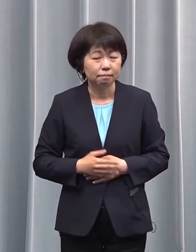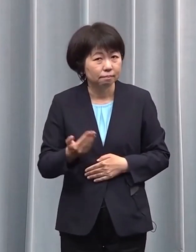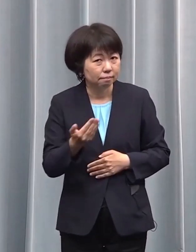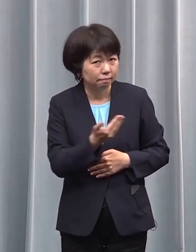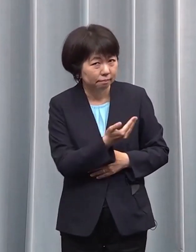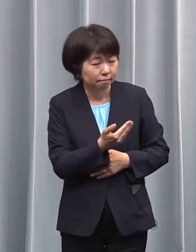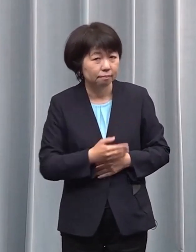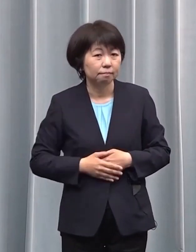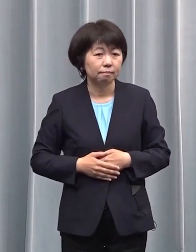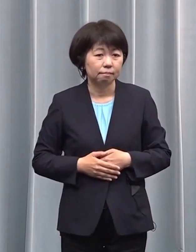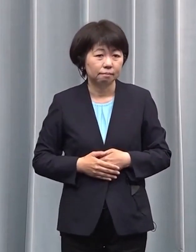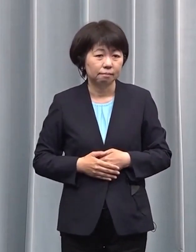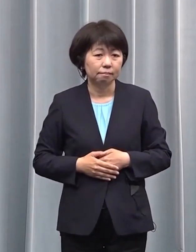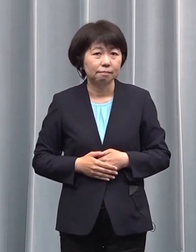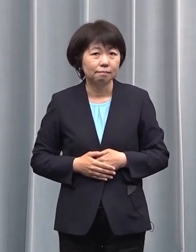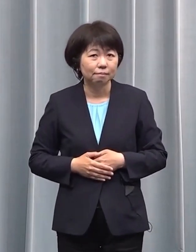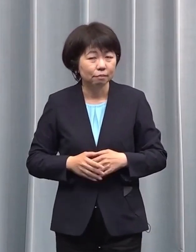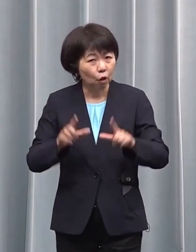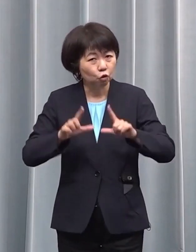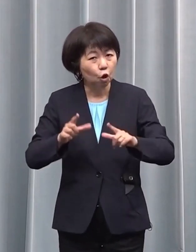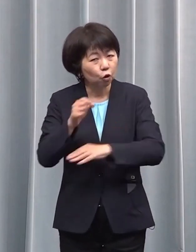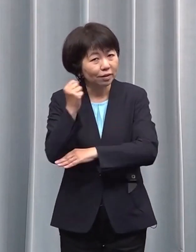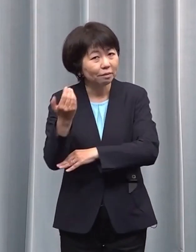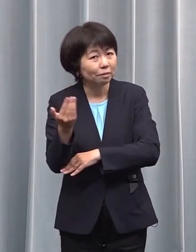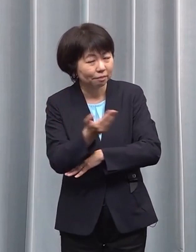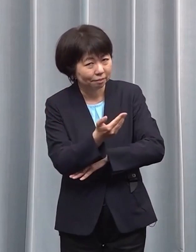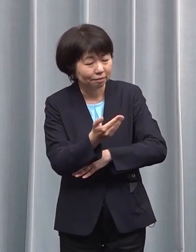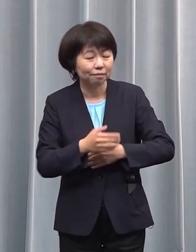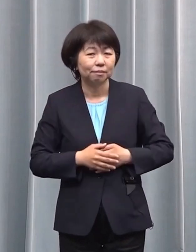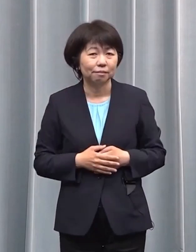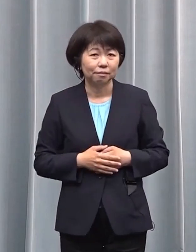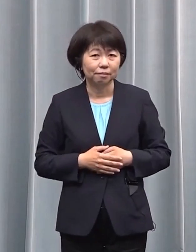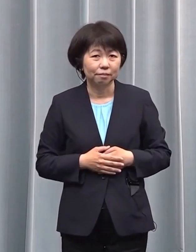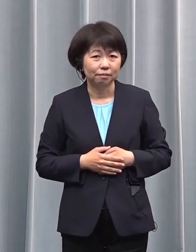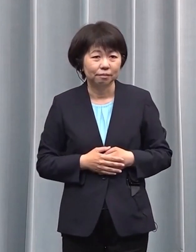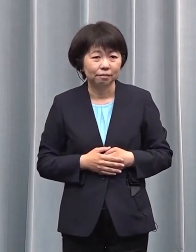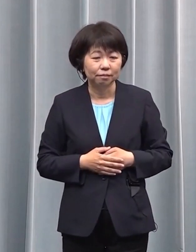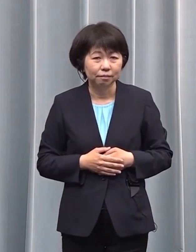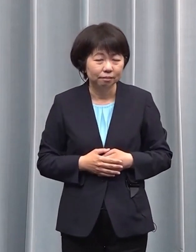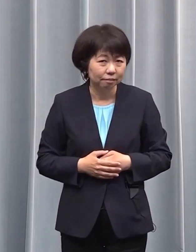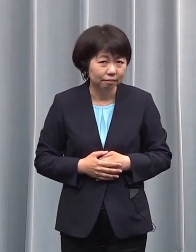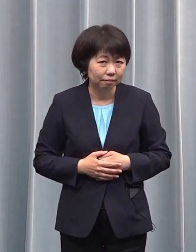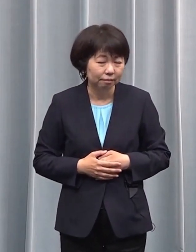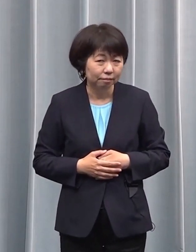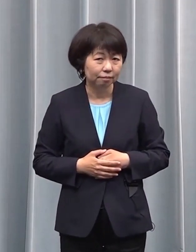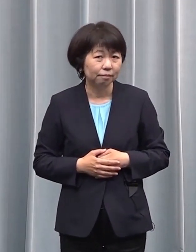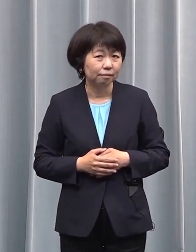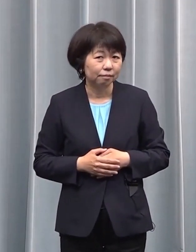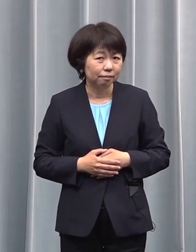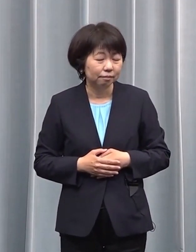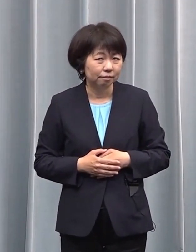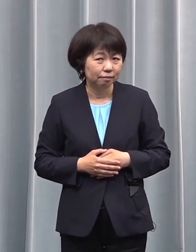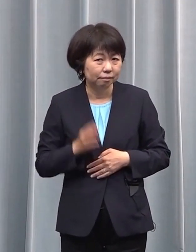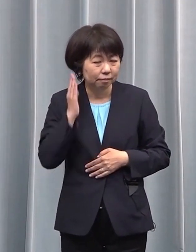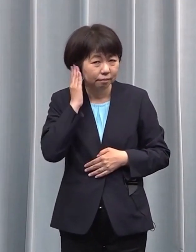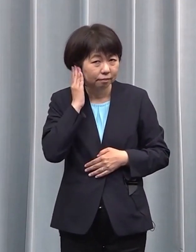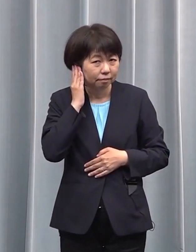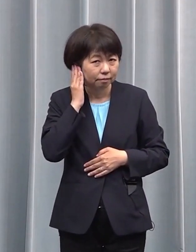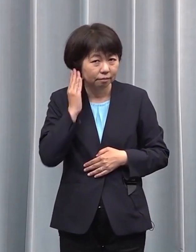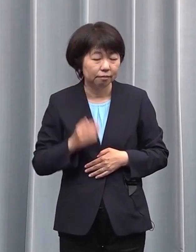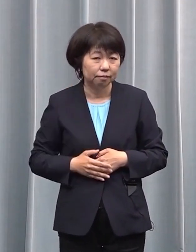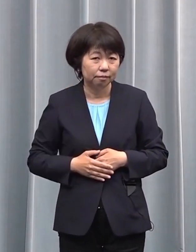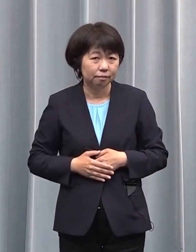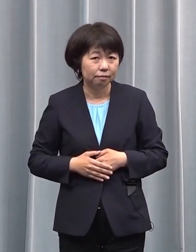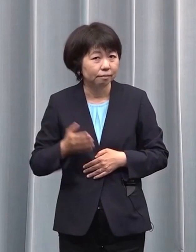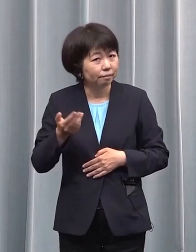です。あと入管に関連してお聞きします。サインでいよいよ大詰めかと言われておりますけれども、木曜日の